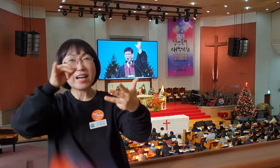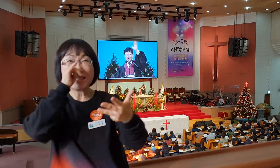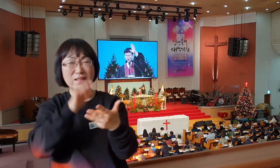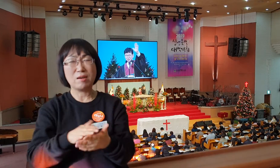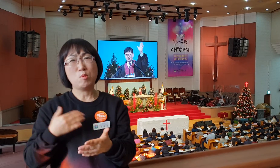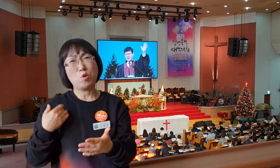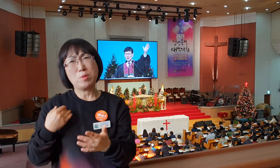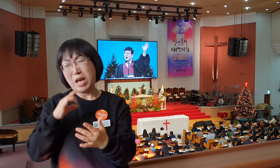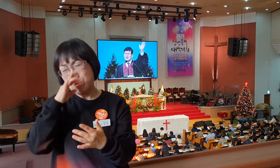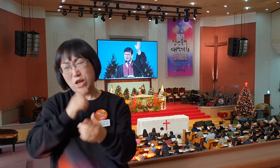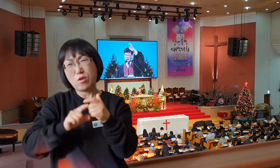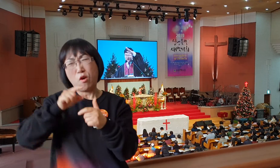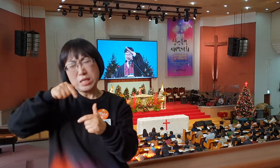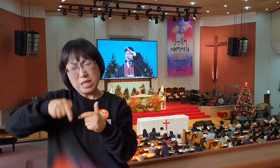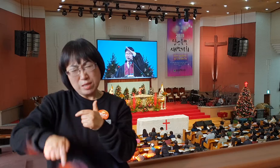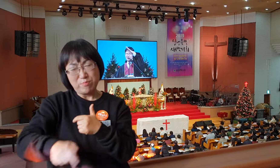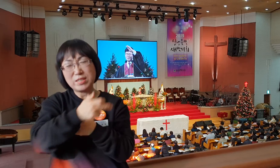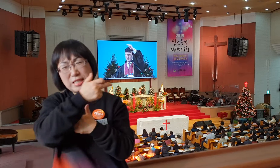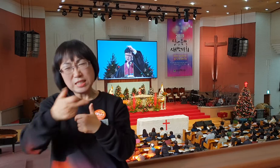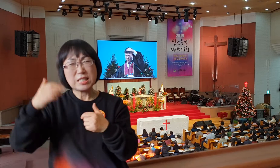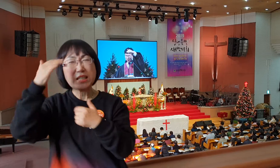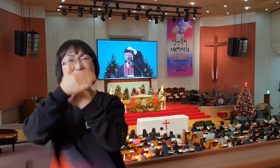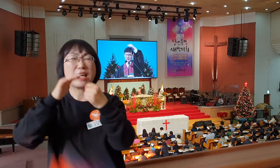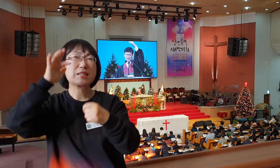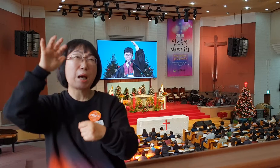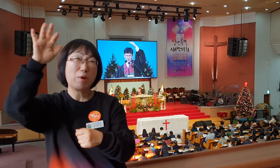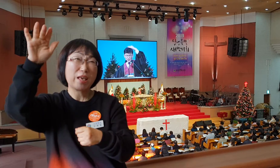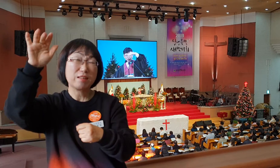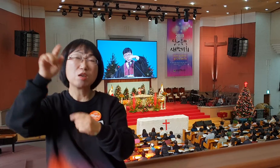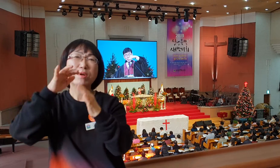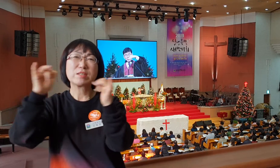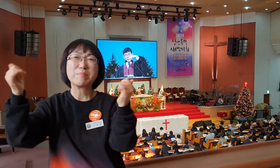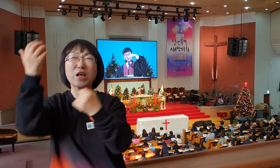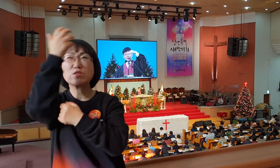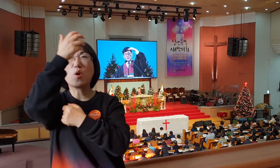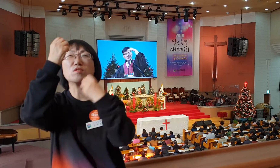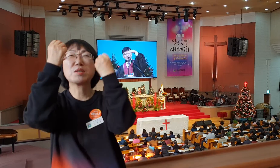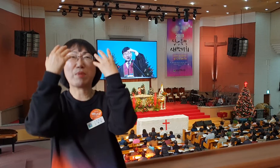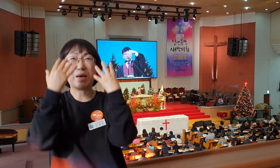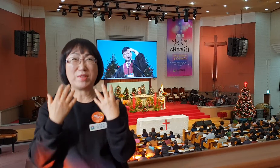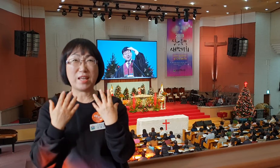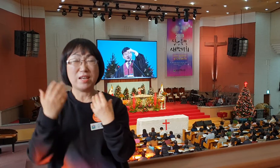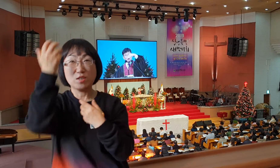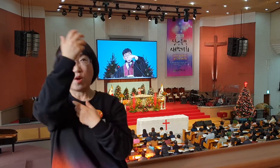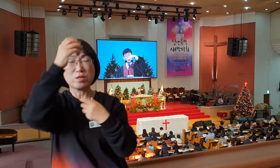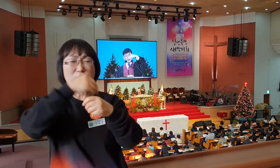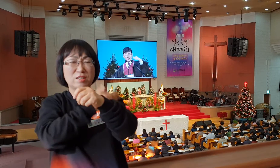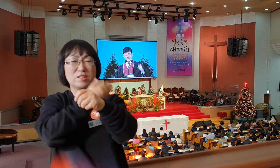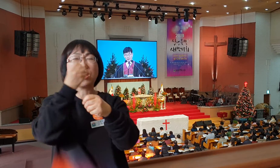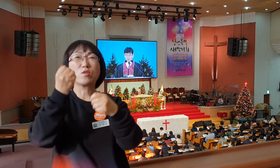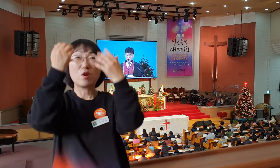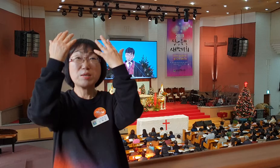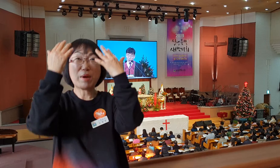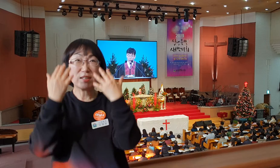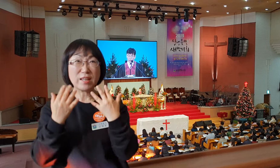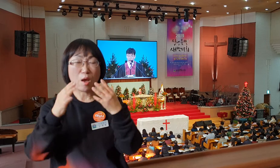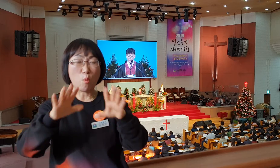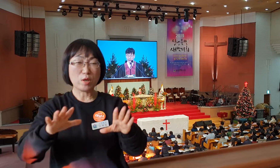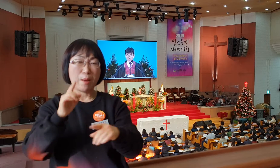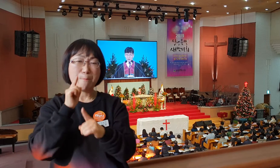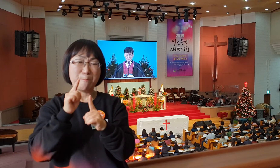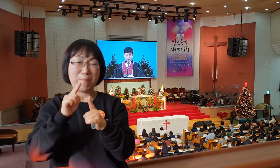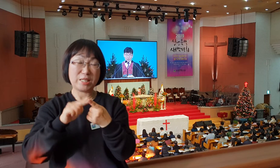난데요. 더 깊은 은혜 더 큰 은혜 그런 사람들에게 성령이 임합니다. 그리고 성령은 능력으로 임하는데 오늘